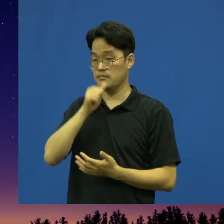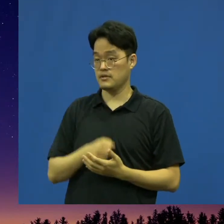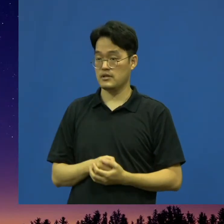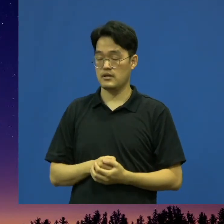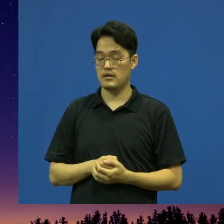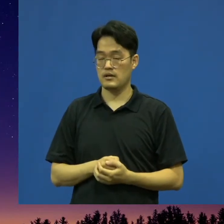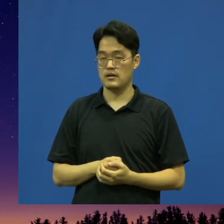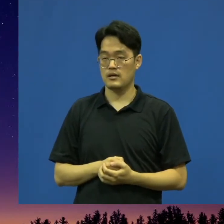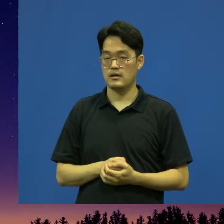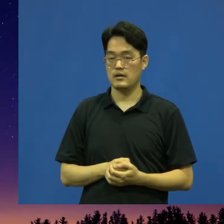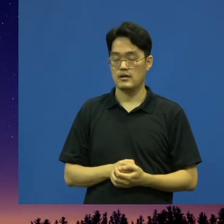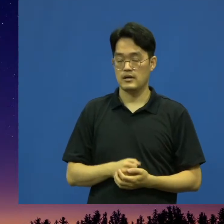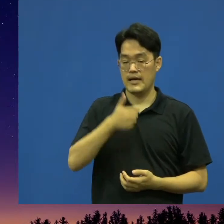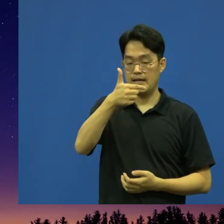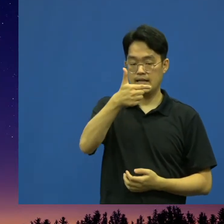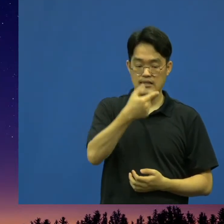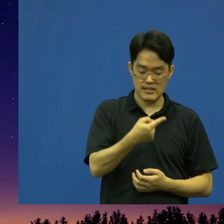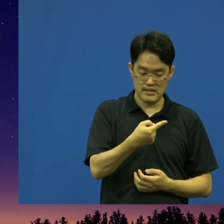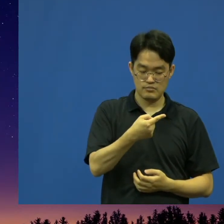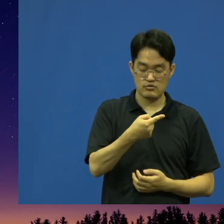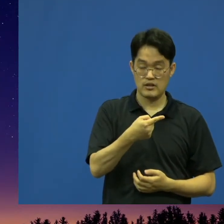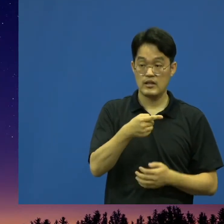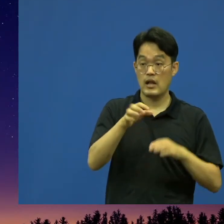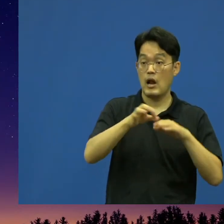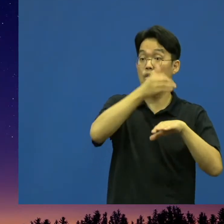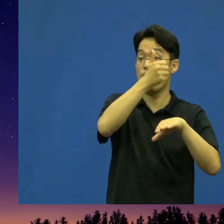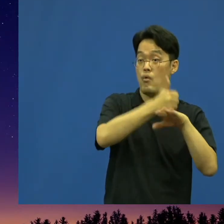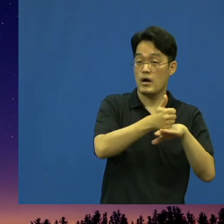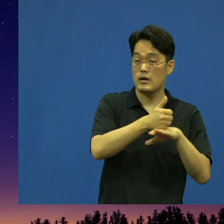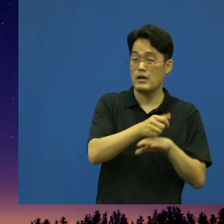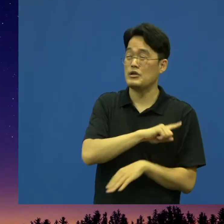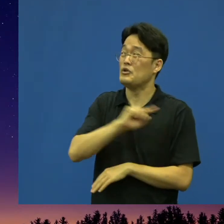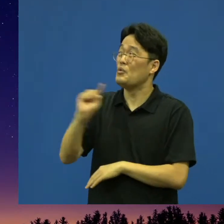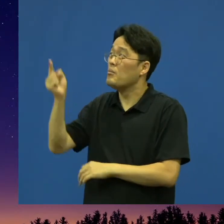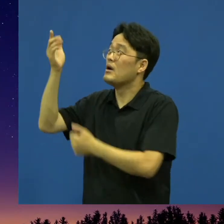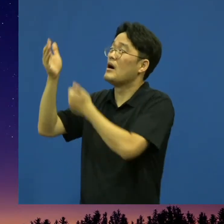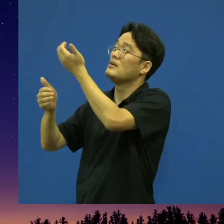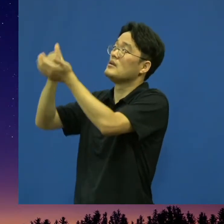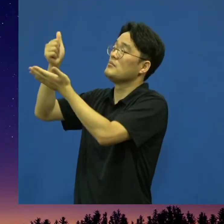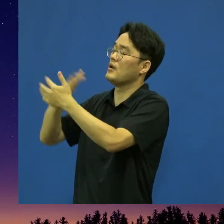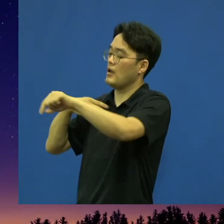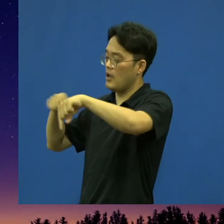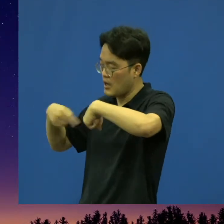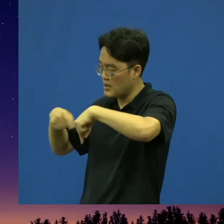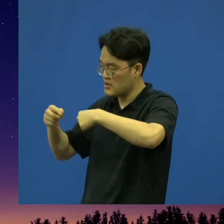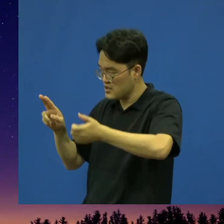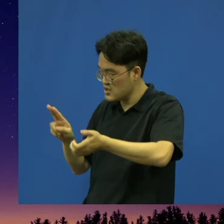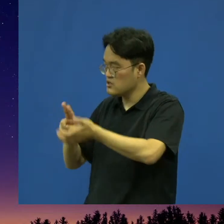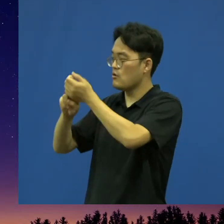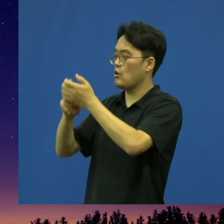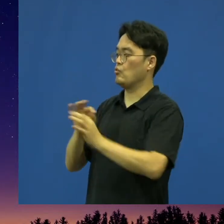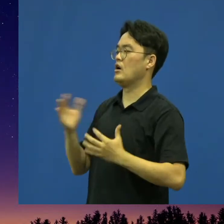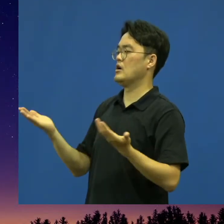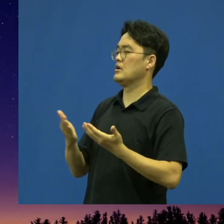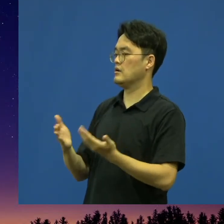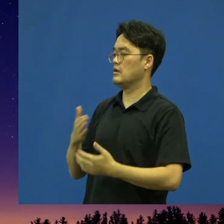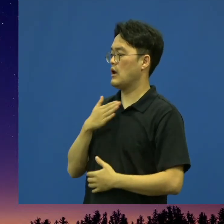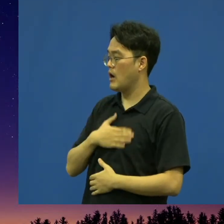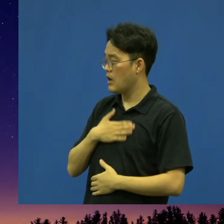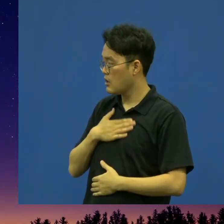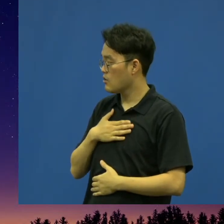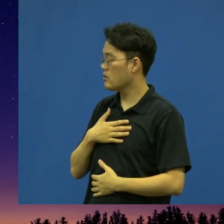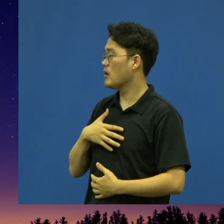왕은 지극히 높으신 하나님이 내게 행하신 이적과 놀라운 일을 내가 알게 하기를